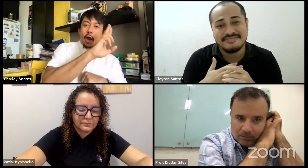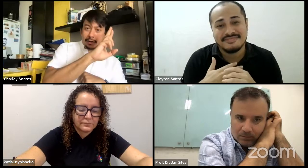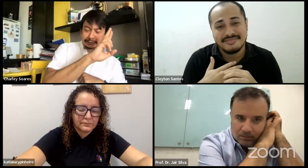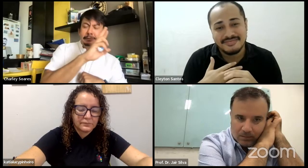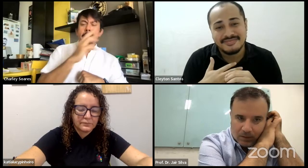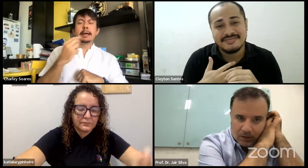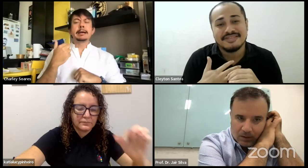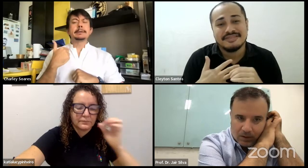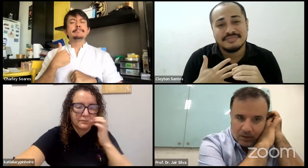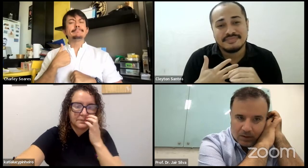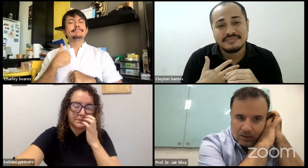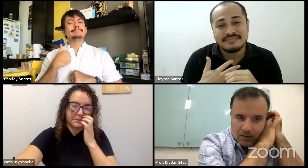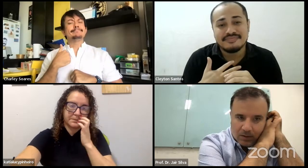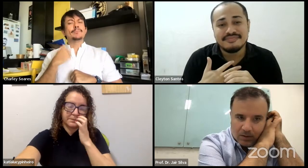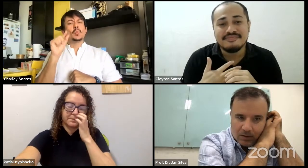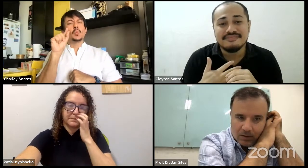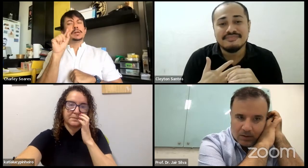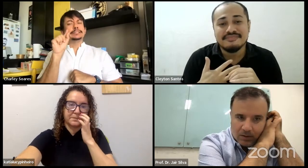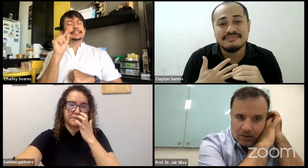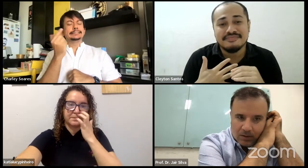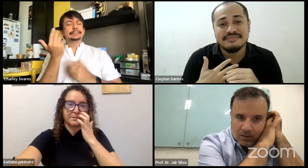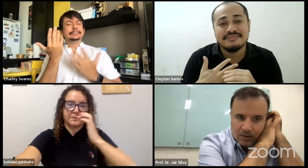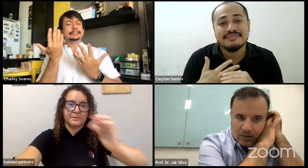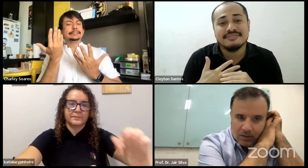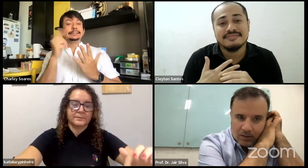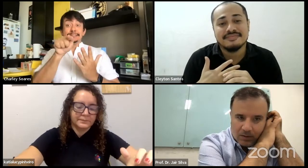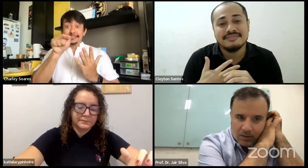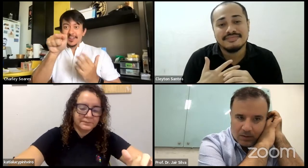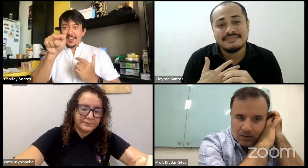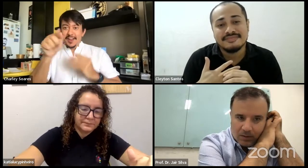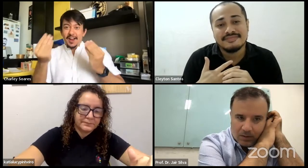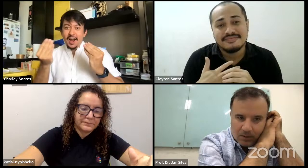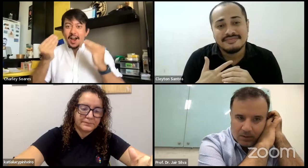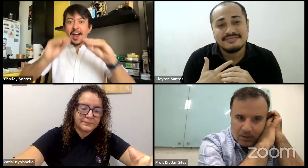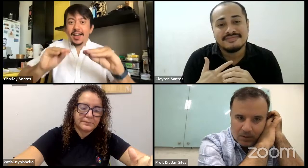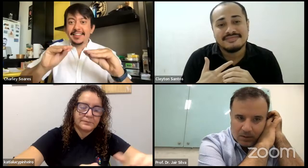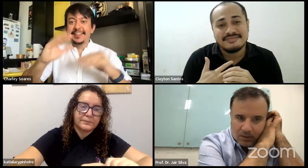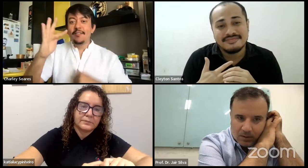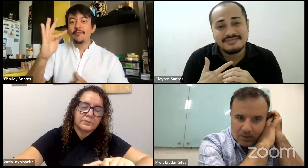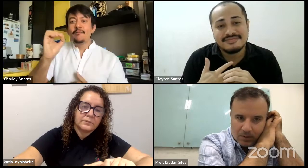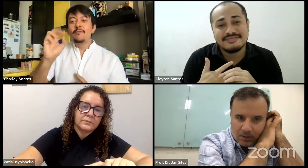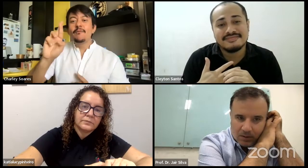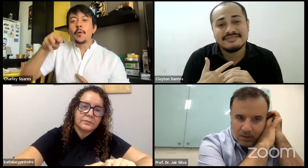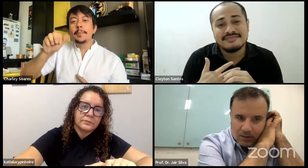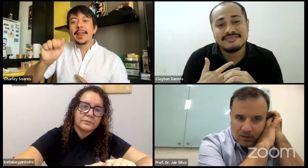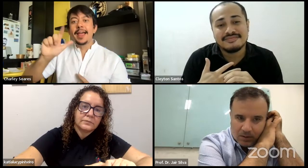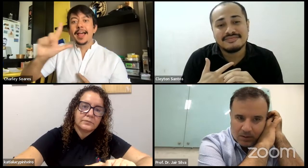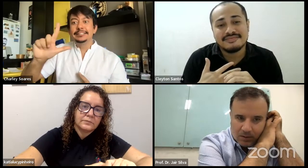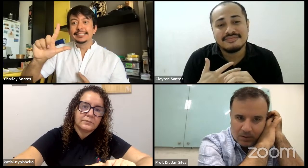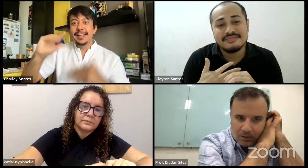de doutorado, que tem sinal que usa D e R em libras, mas você